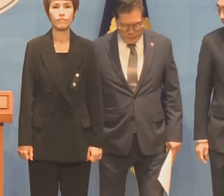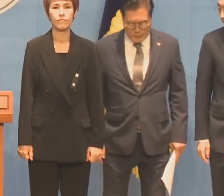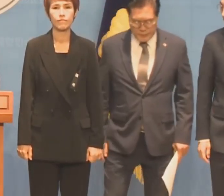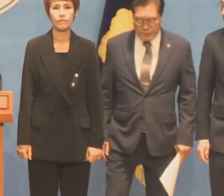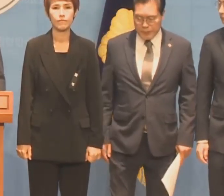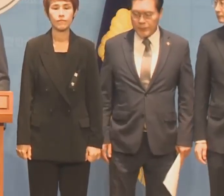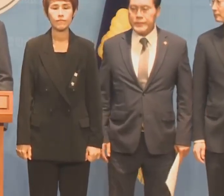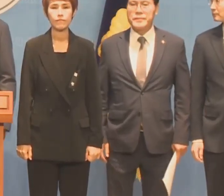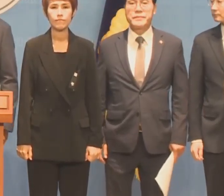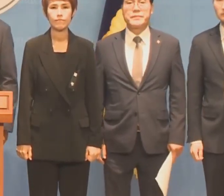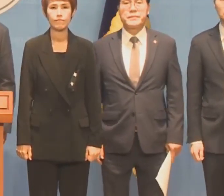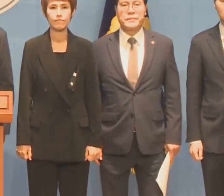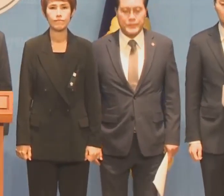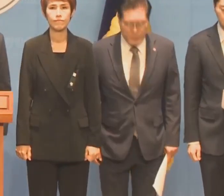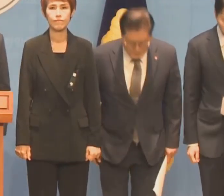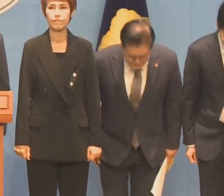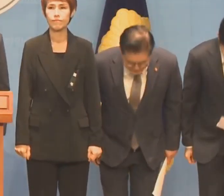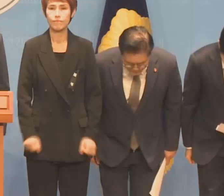자리요. 그러면